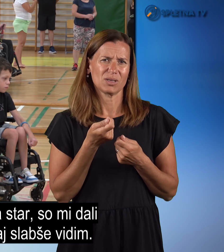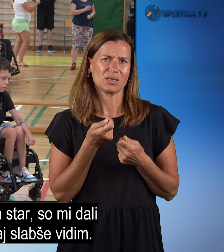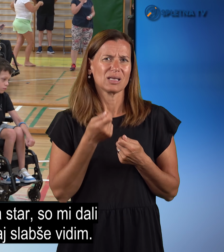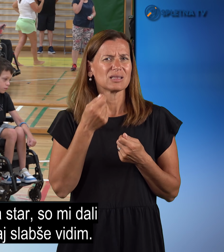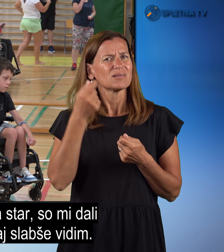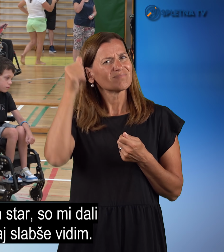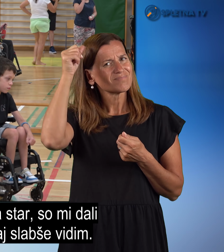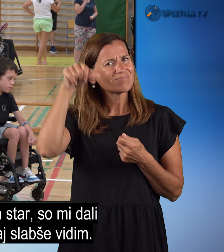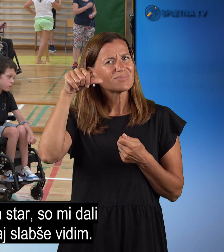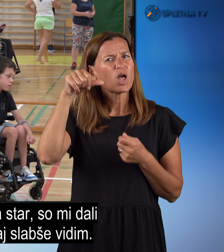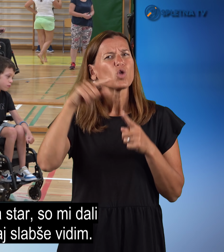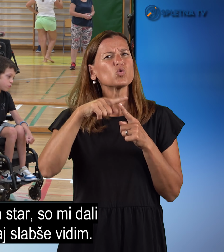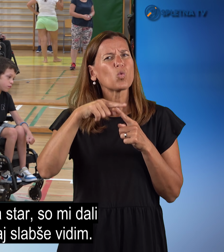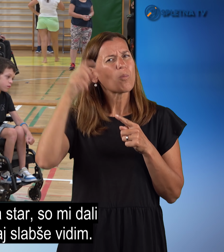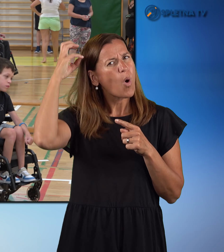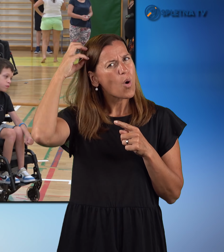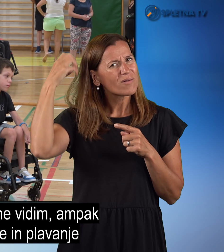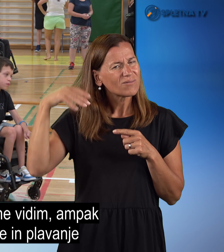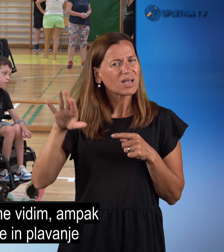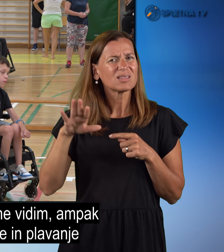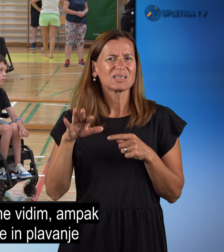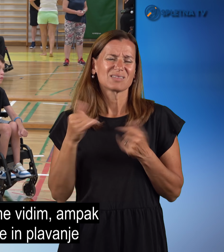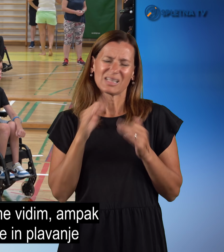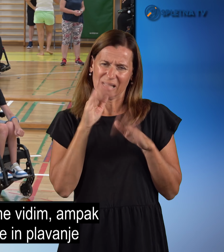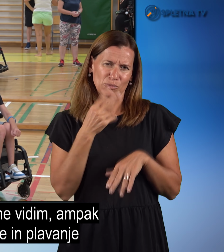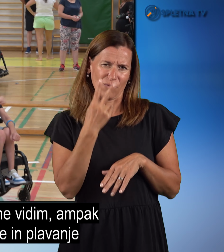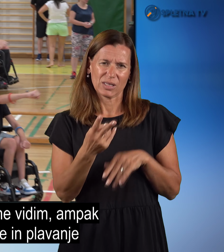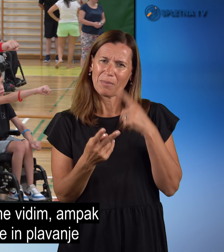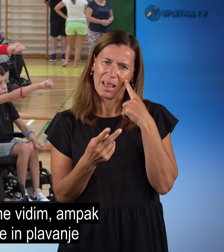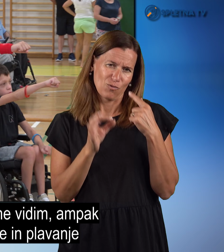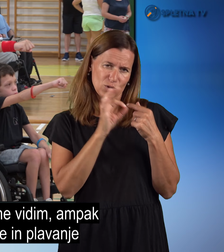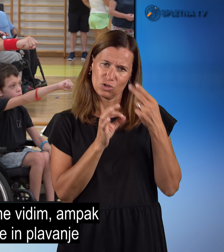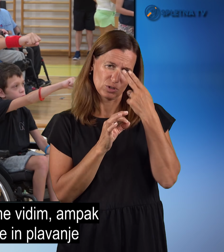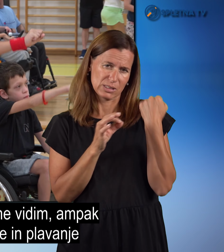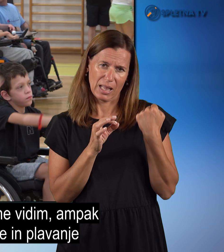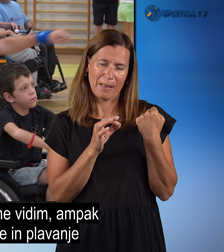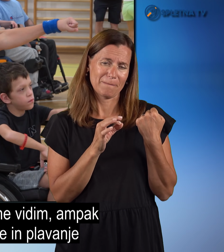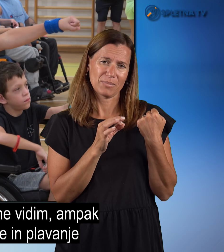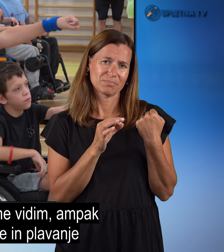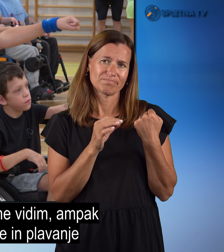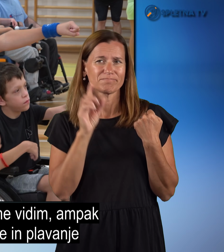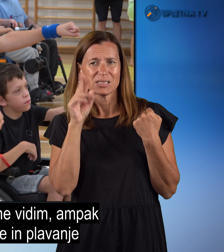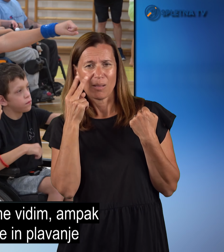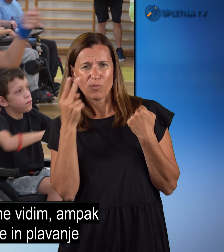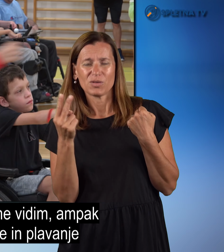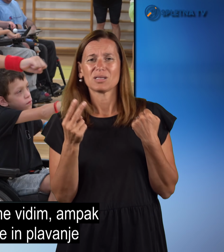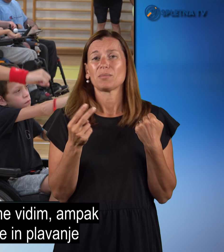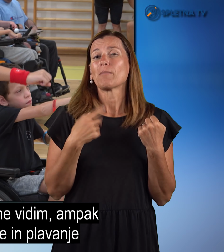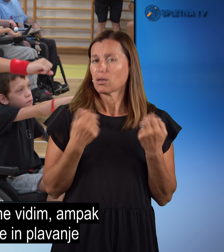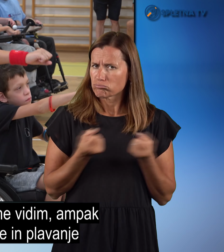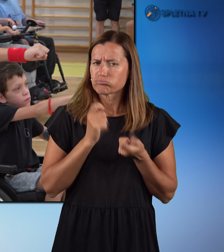tumor, ven in zdaj slabše vidim, na levo očko nič ne vidim, ampak treniram bobne